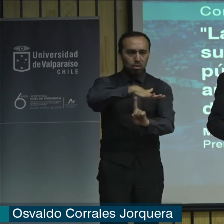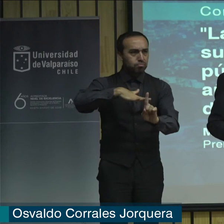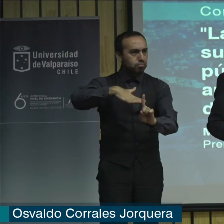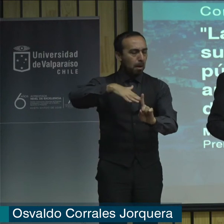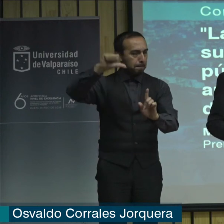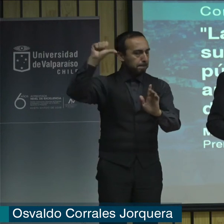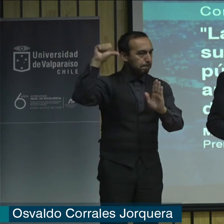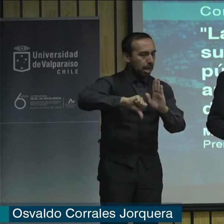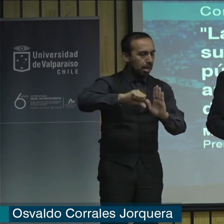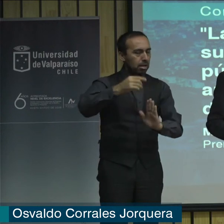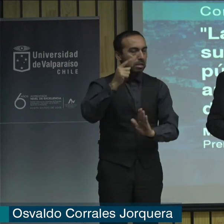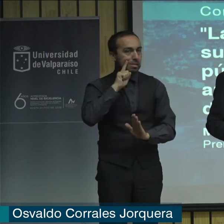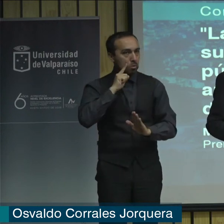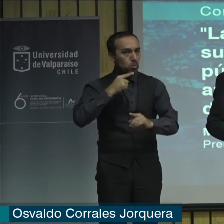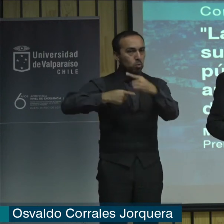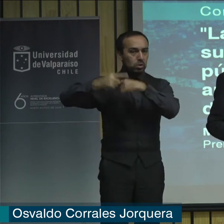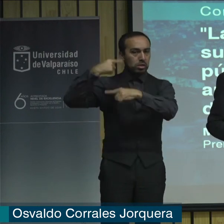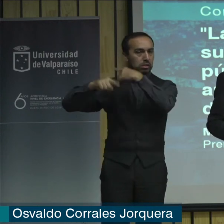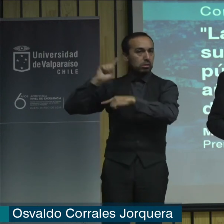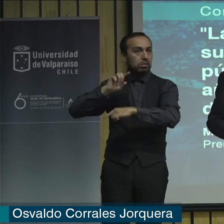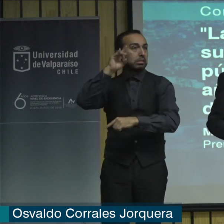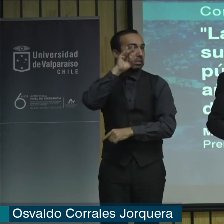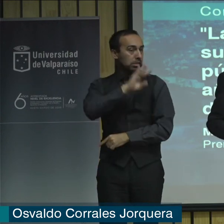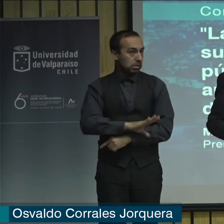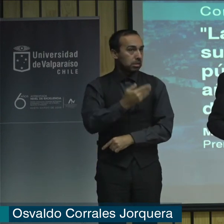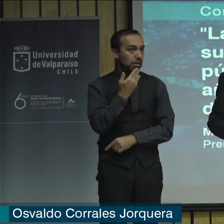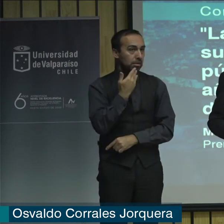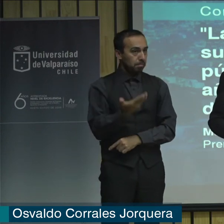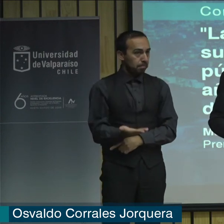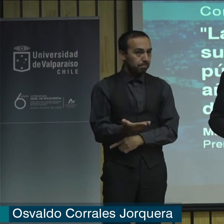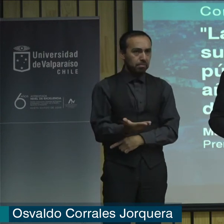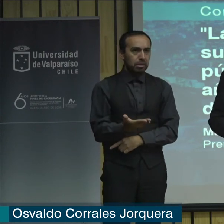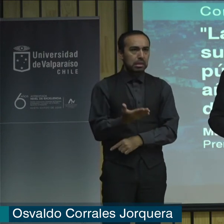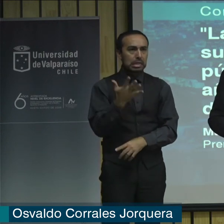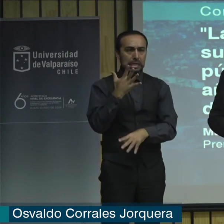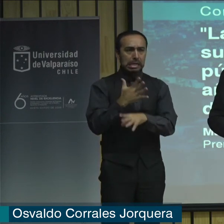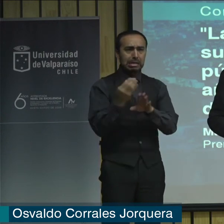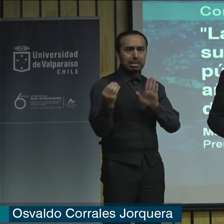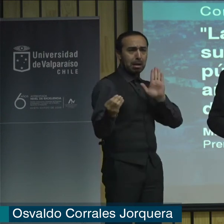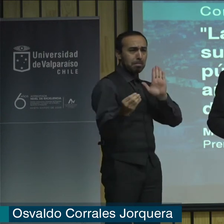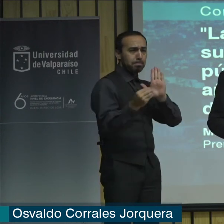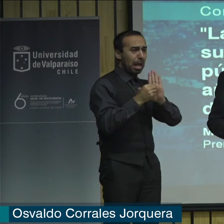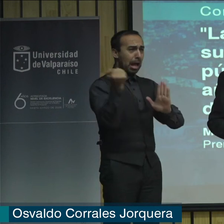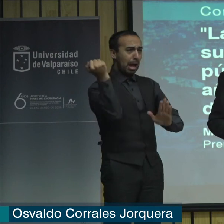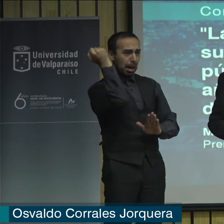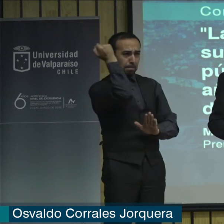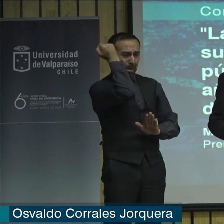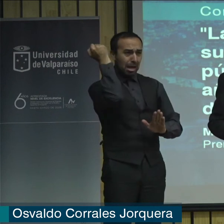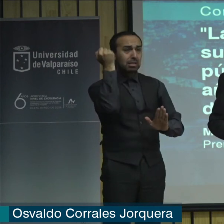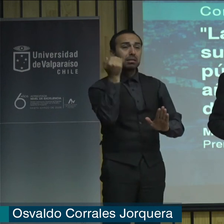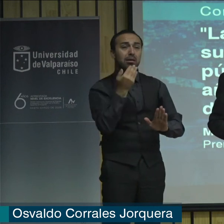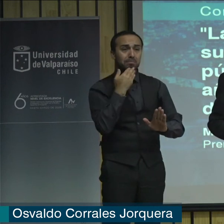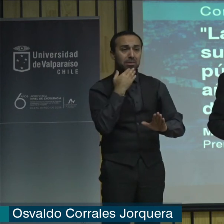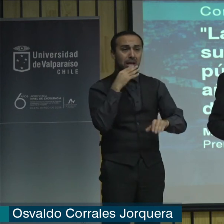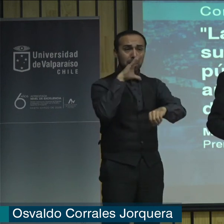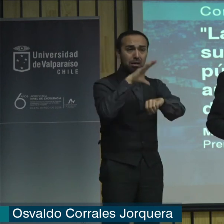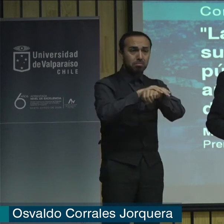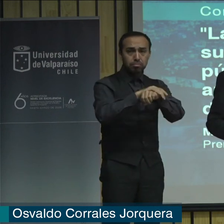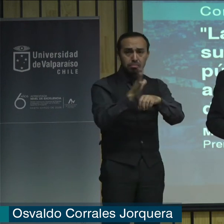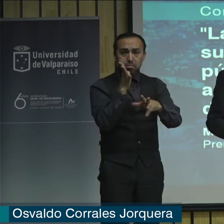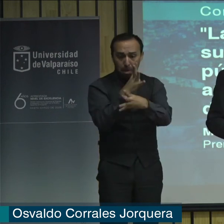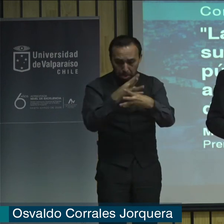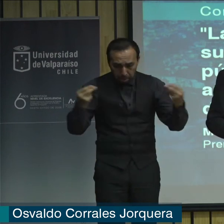todos los ámbitos de la historia de nuestro país y que dejó una Estela de miles de Muertos detenidos desaparecidos